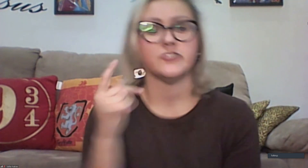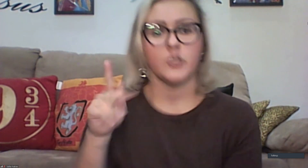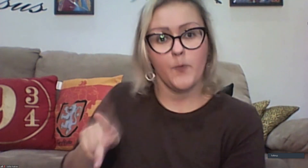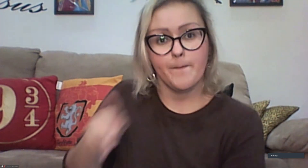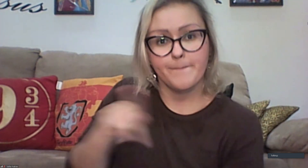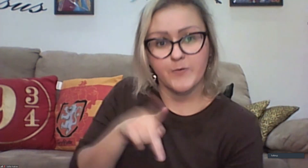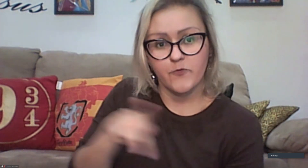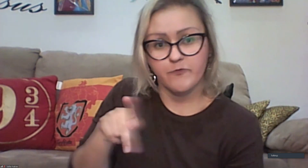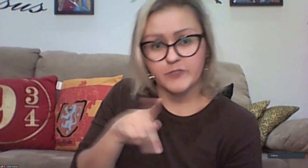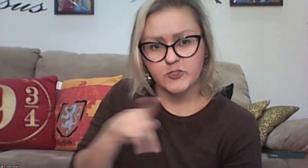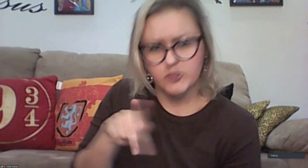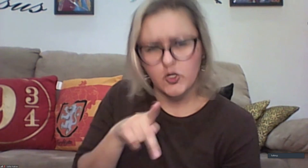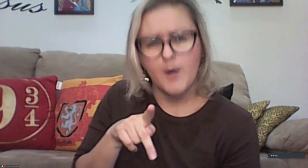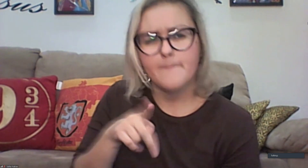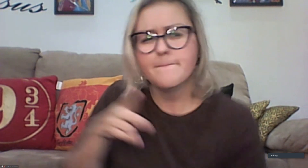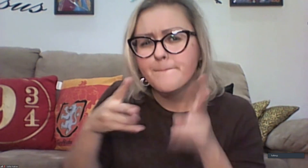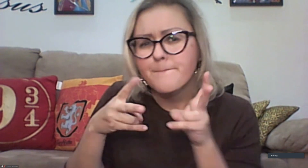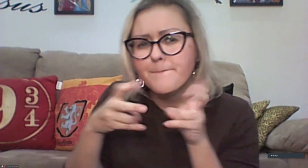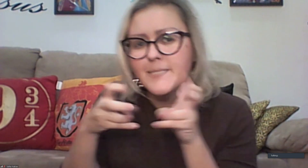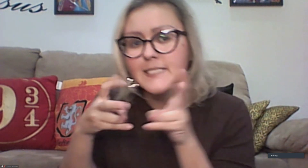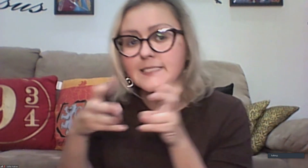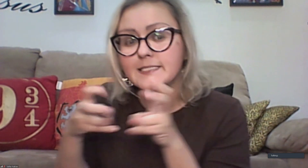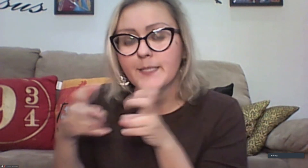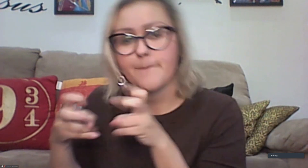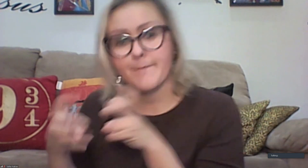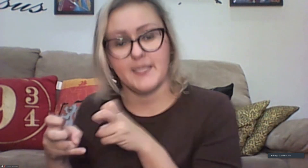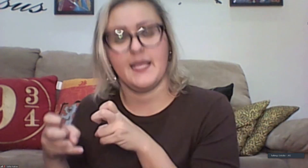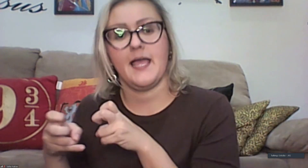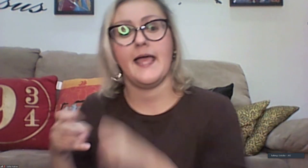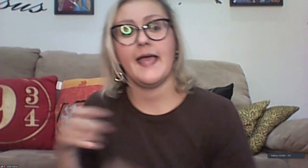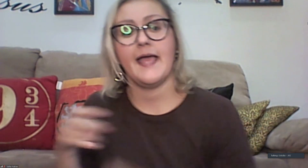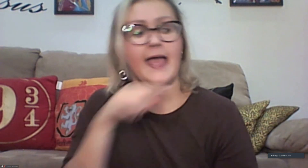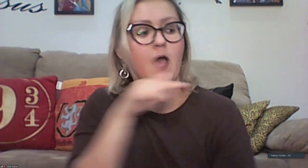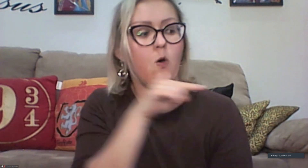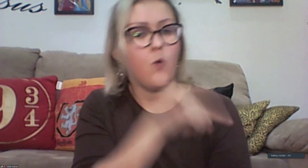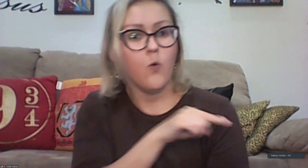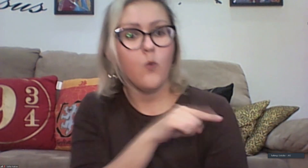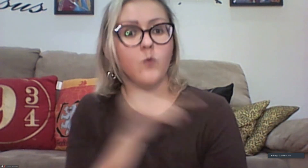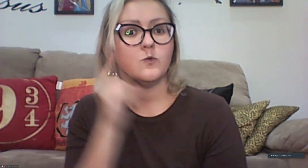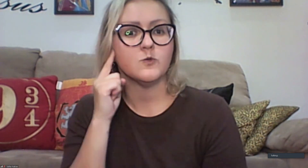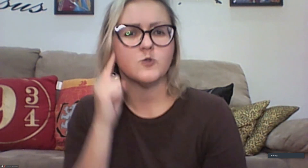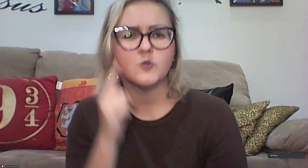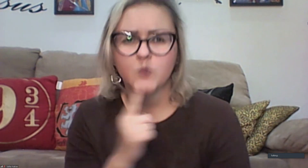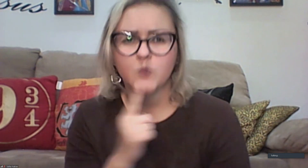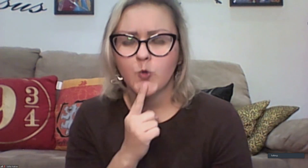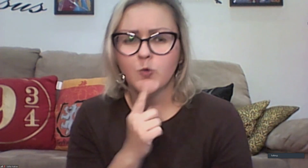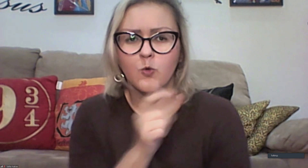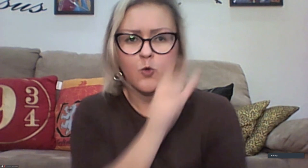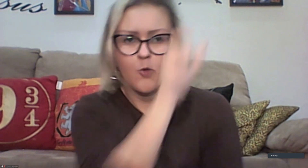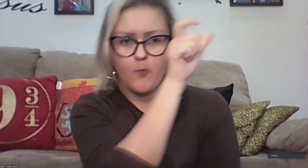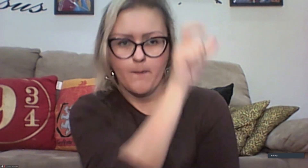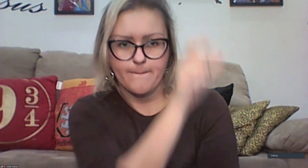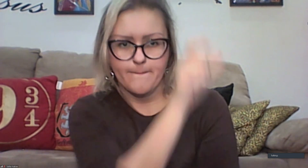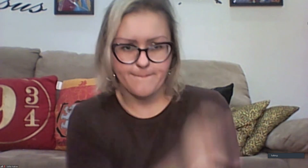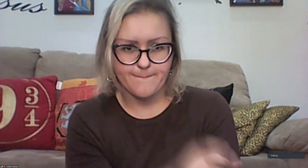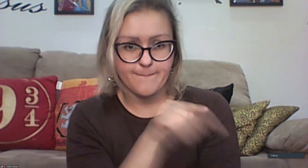Então é importante que o professor tenha a percepção do surdo. Quem é